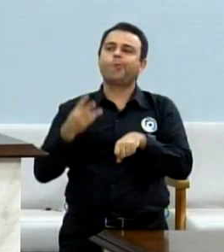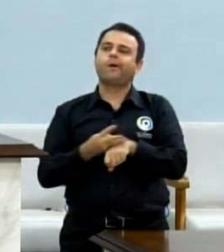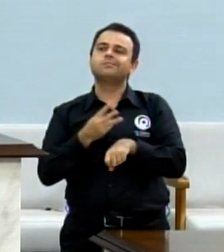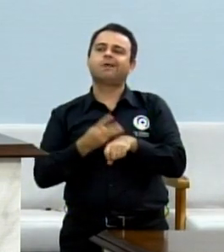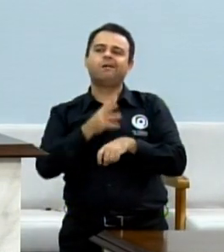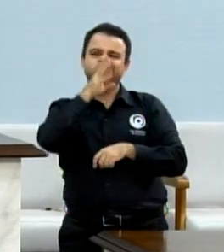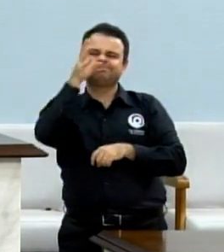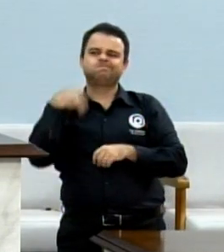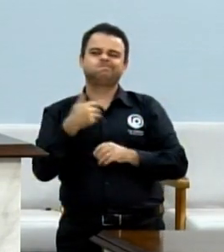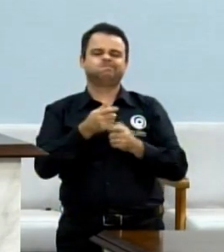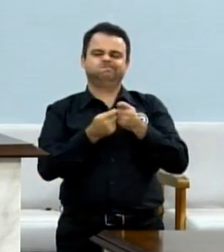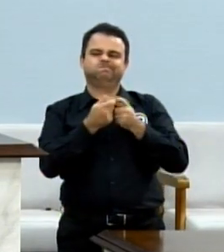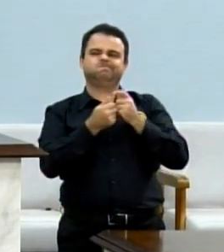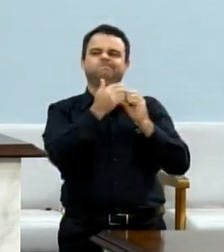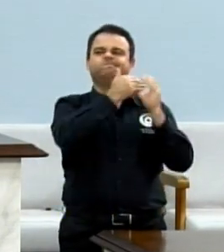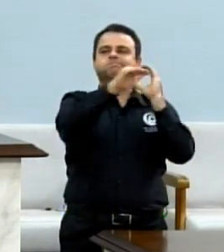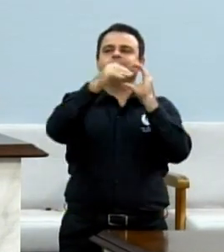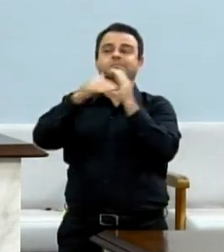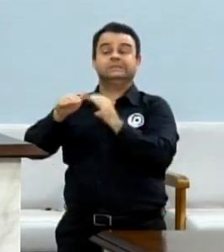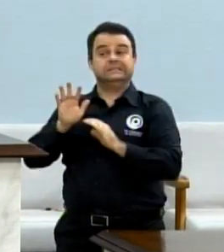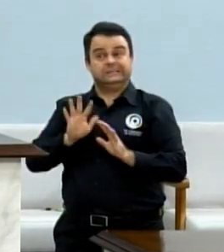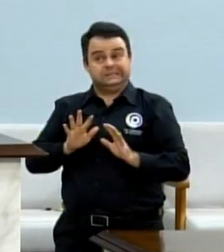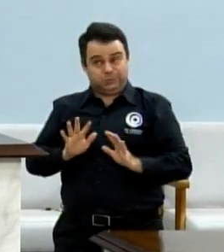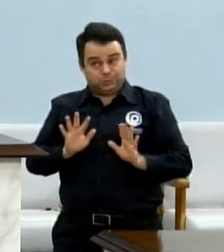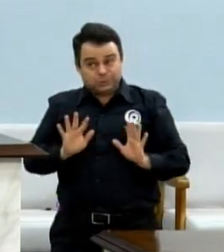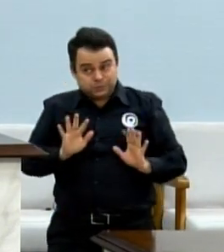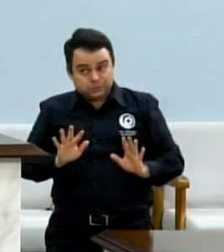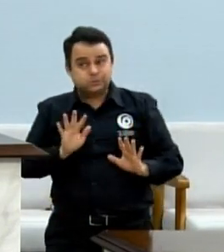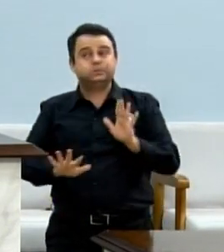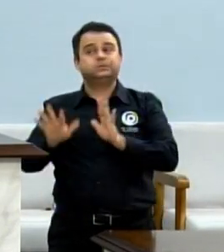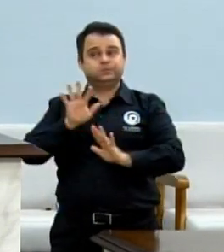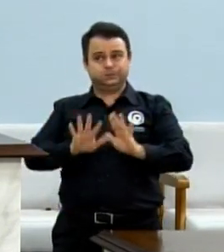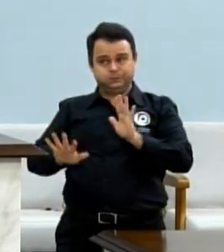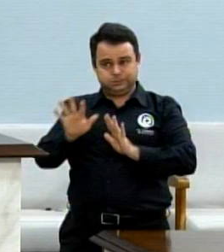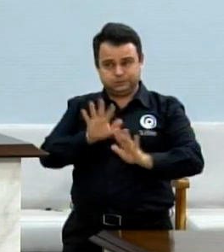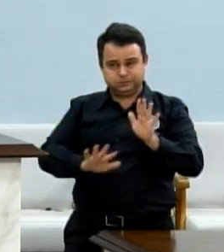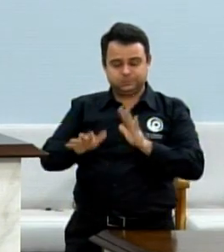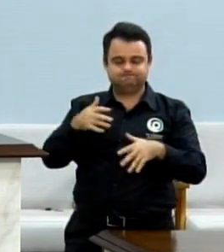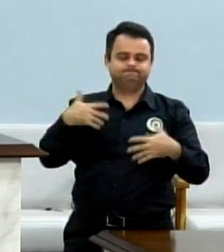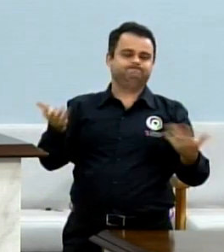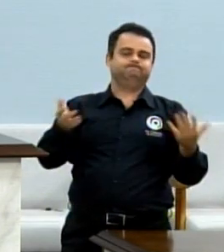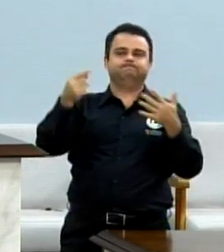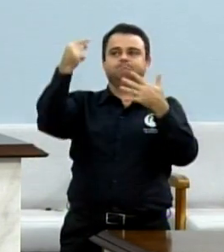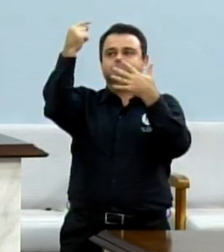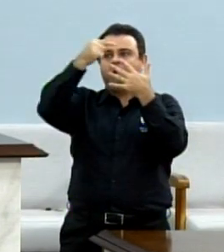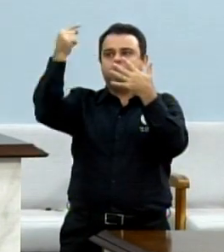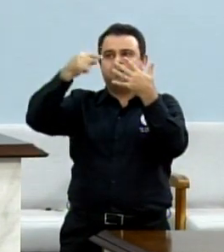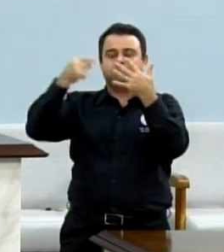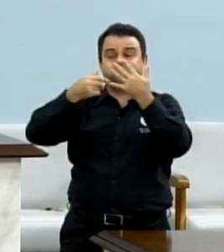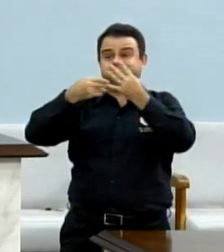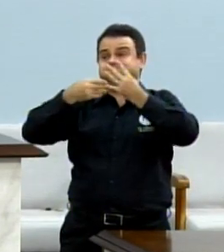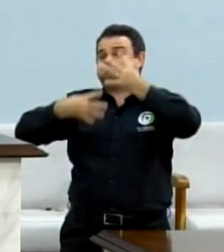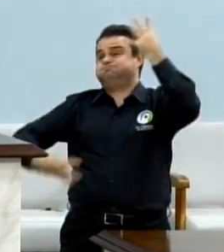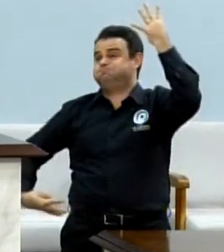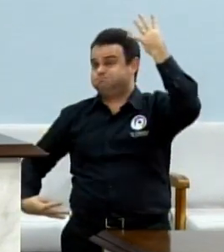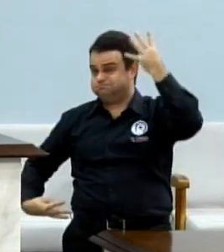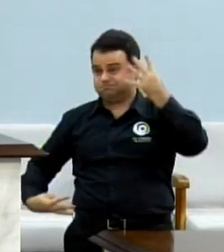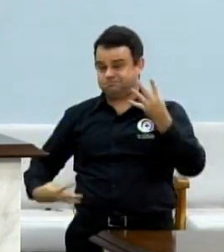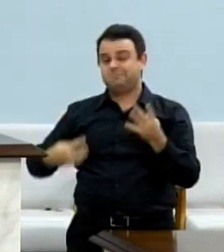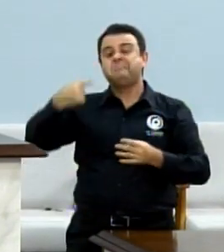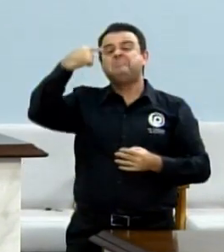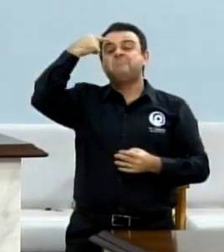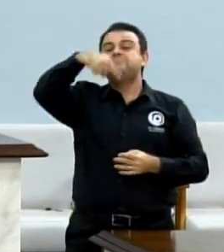isso é muito delicado, as informações que a gente pontua em grupos de WhatsApp. Então, assim, é um universo muito maior daqueles que a gente está imaginando que